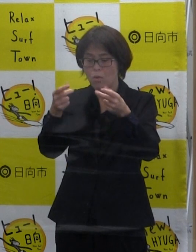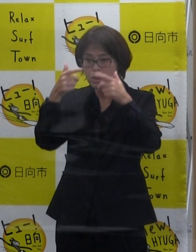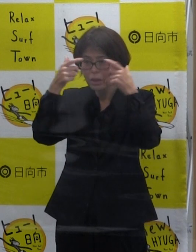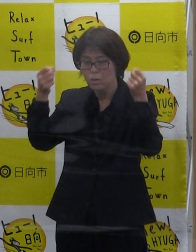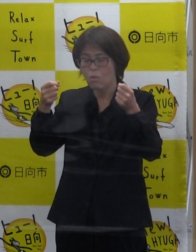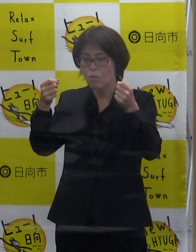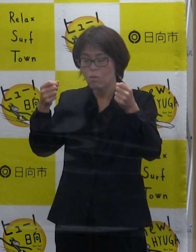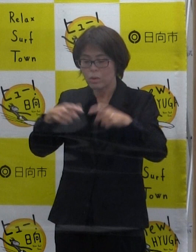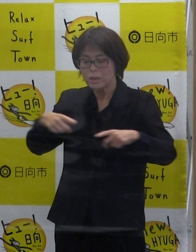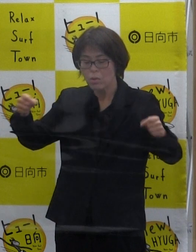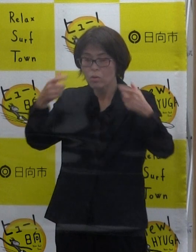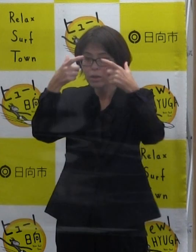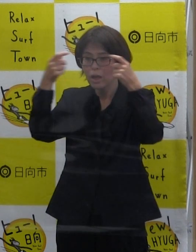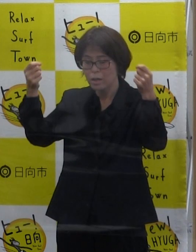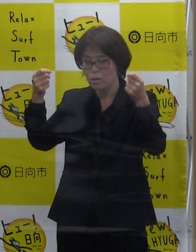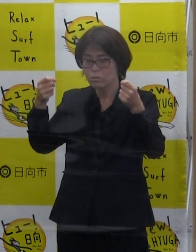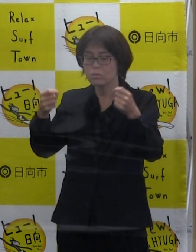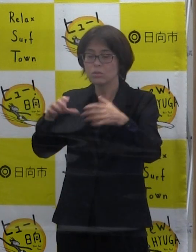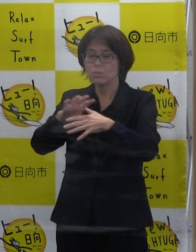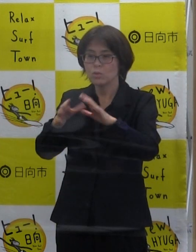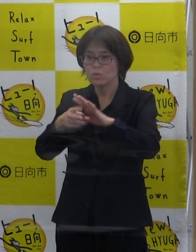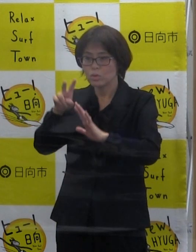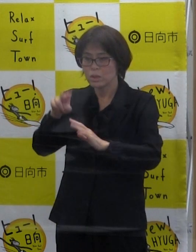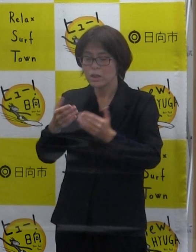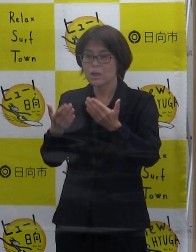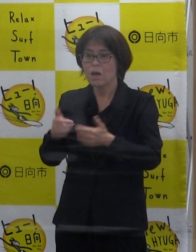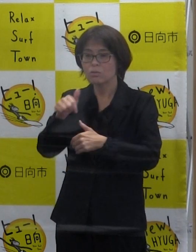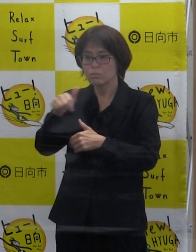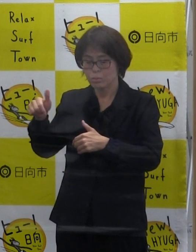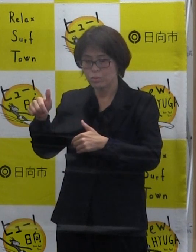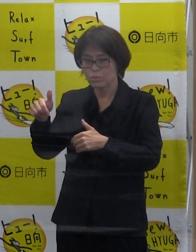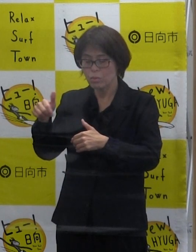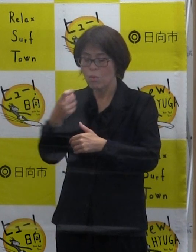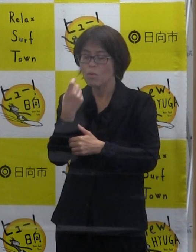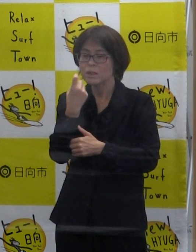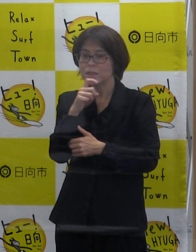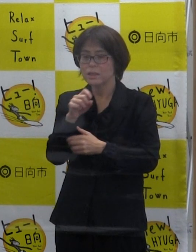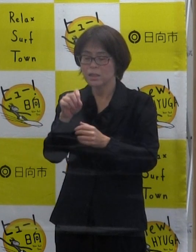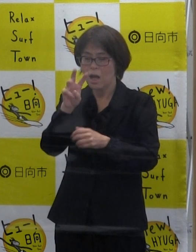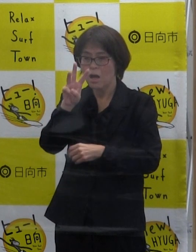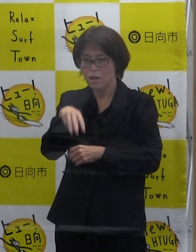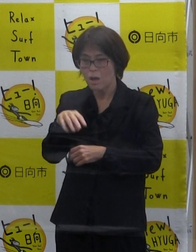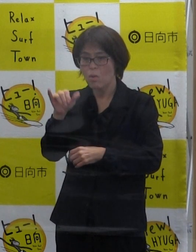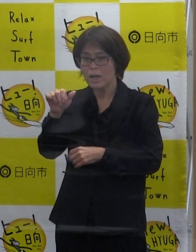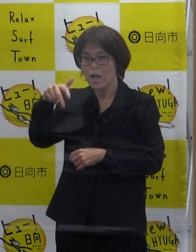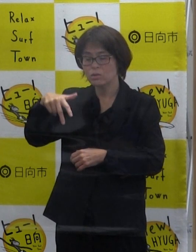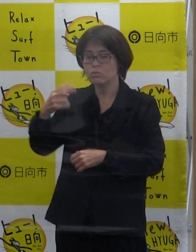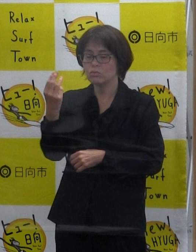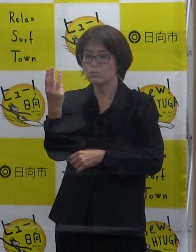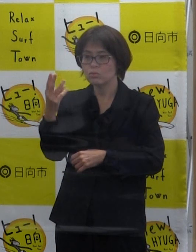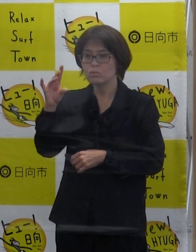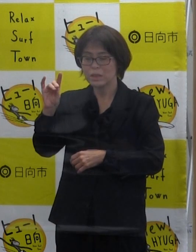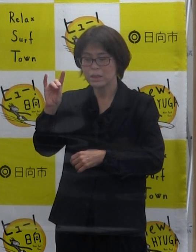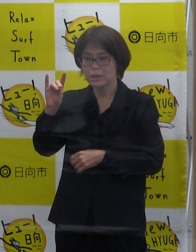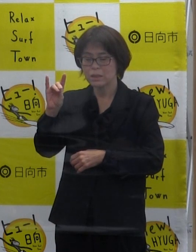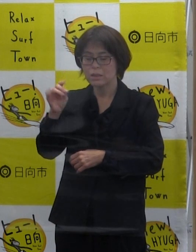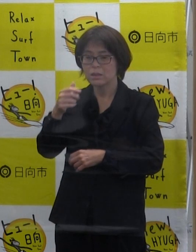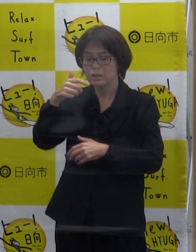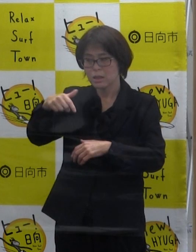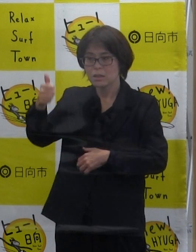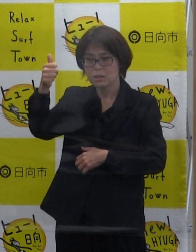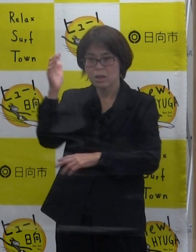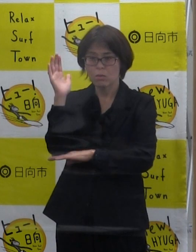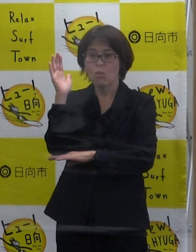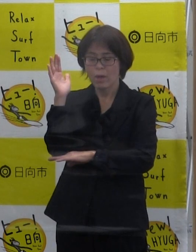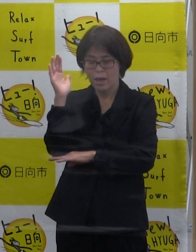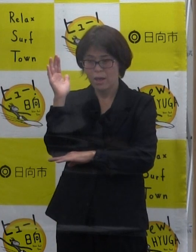大学文理学部社会福祉学科の白川康之教授の基調講演や住宅